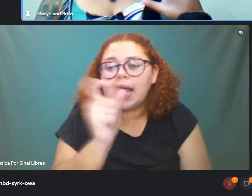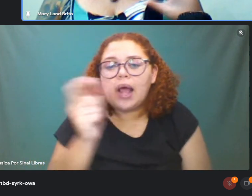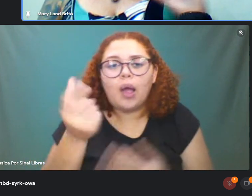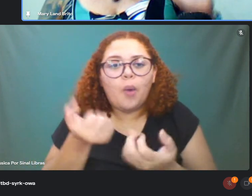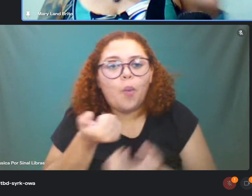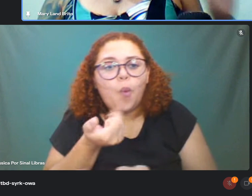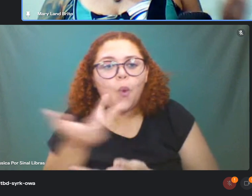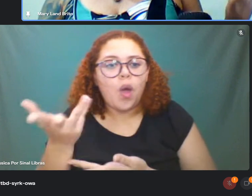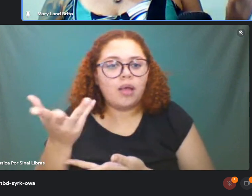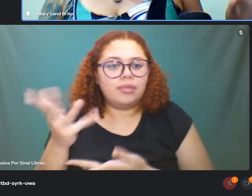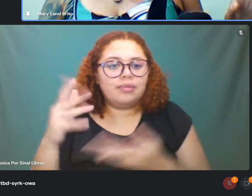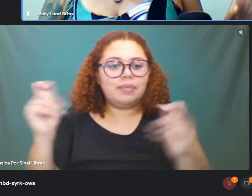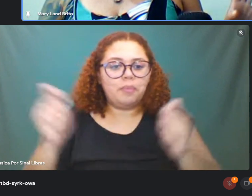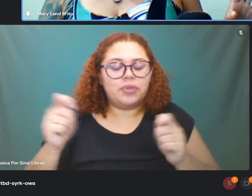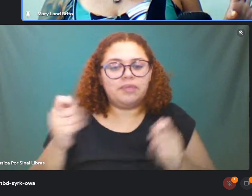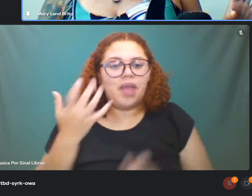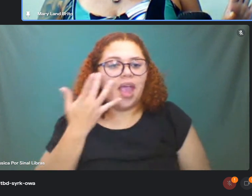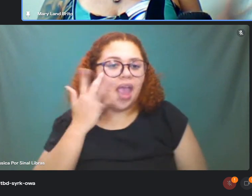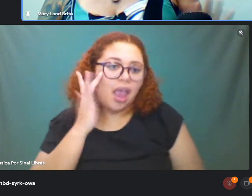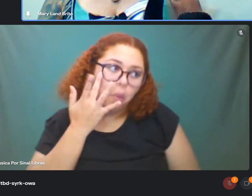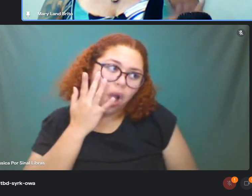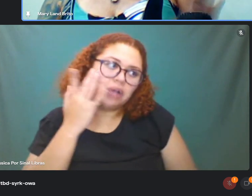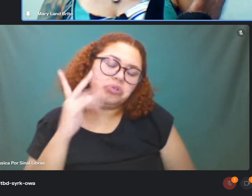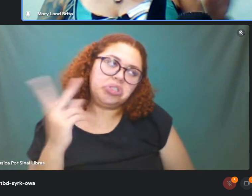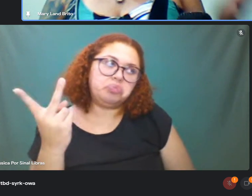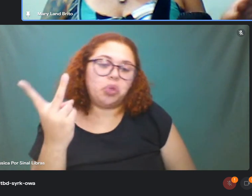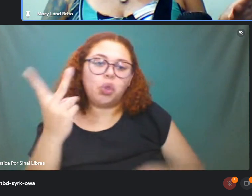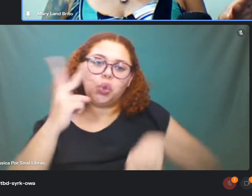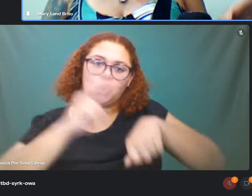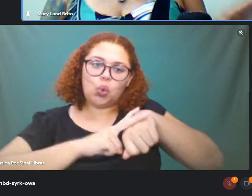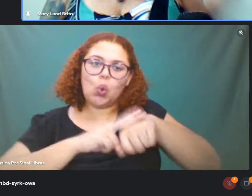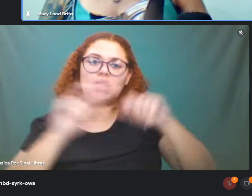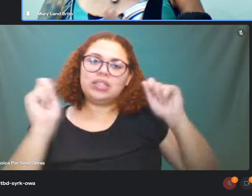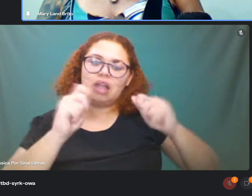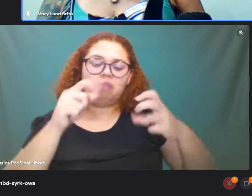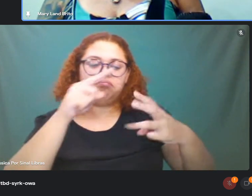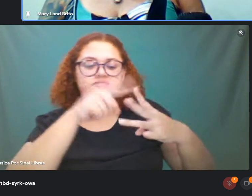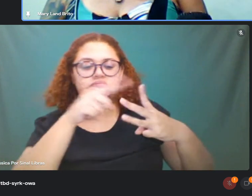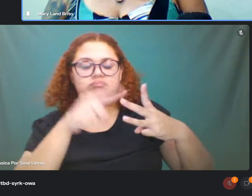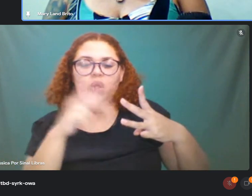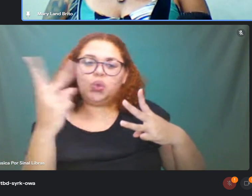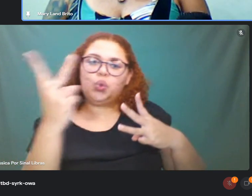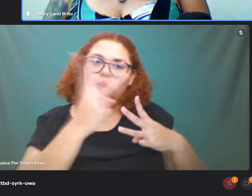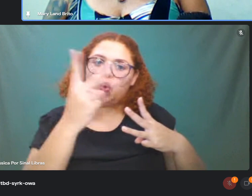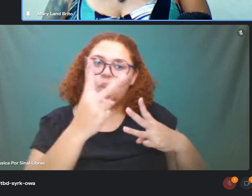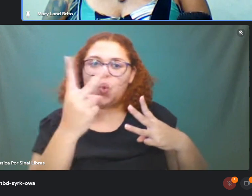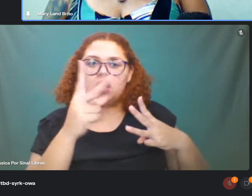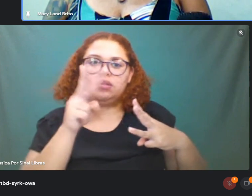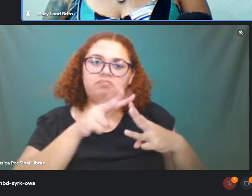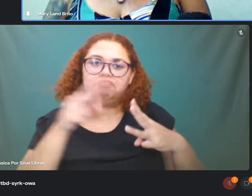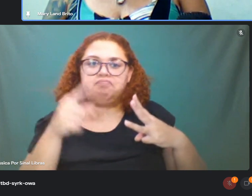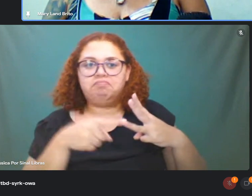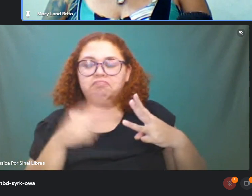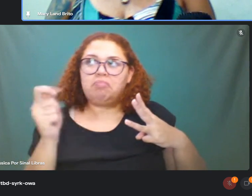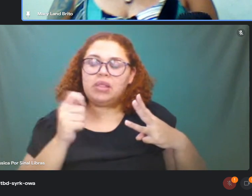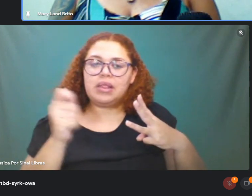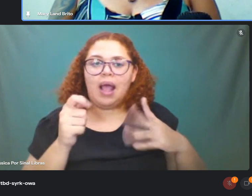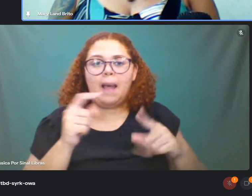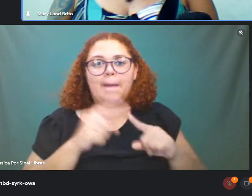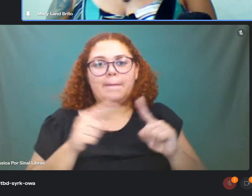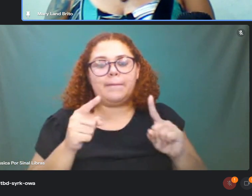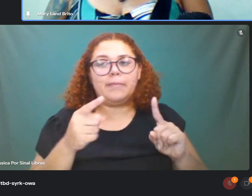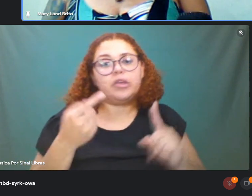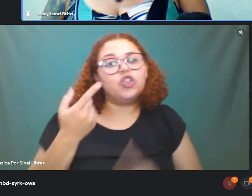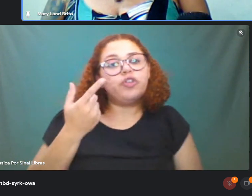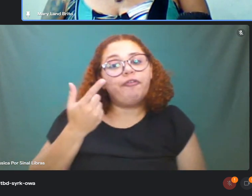imagine, pelo menos duas você vai poder participar, isso eu garanto, pelo menos. A gente está vendo a quantidade que vai ser final, certo? E